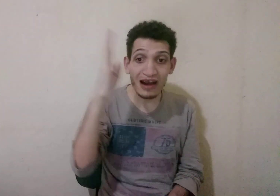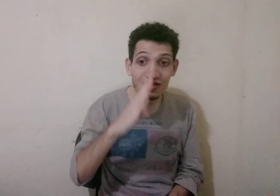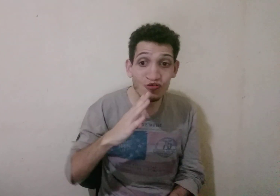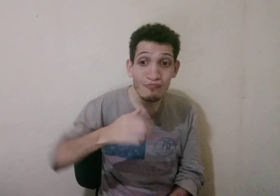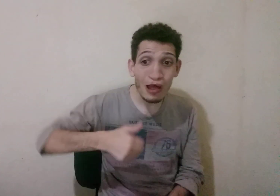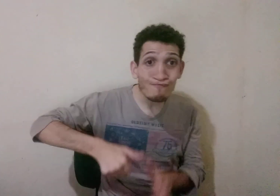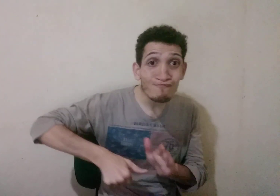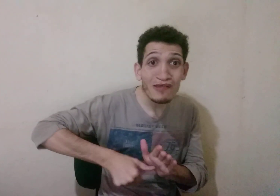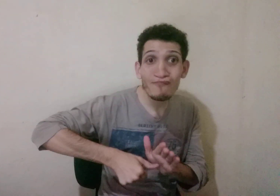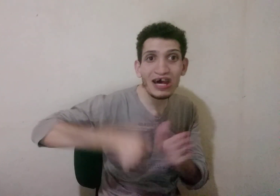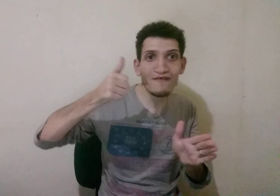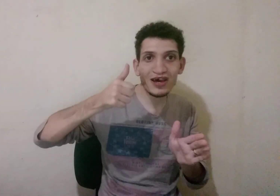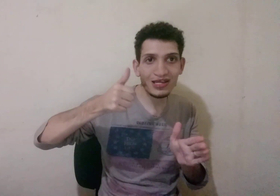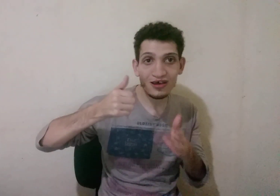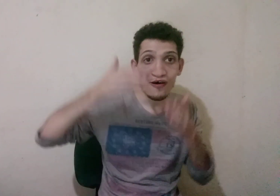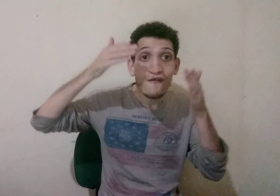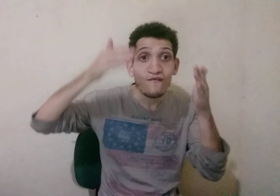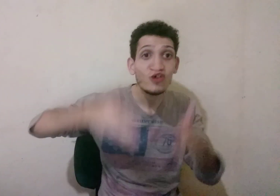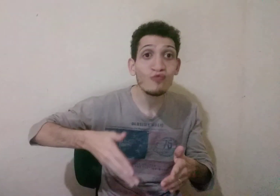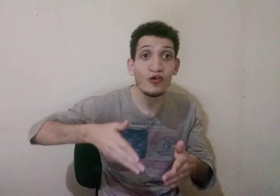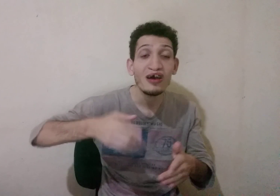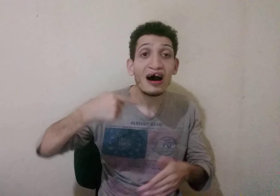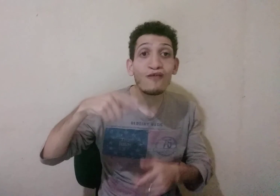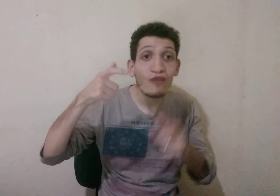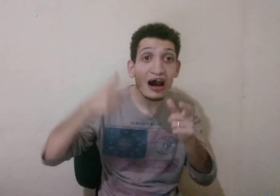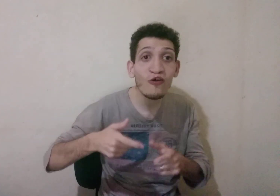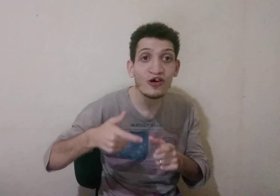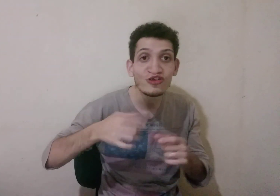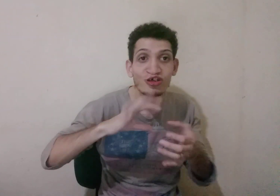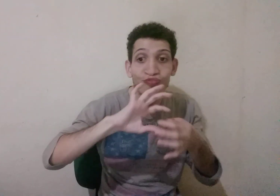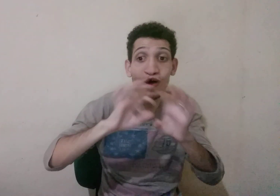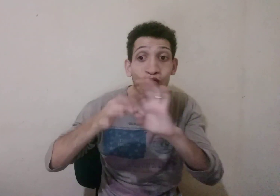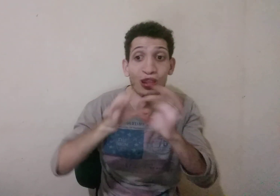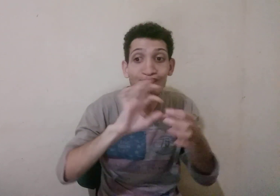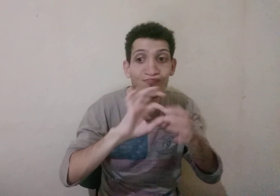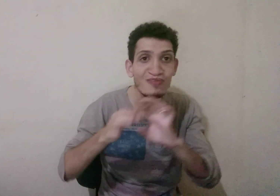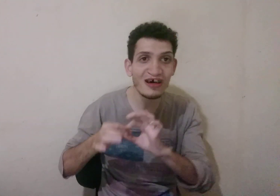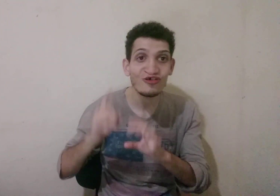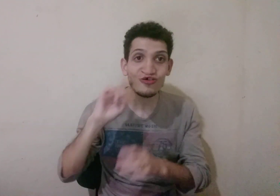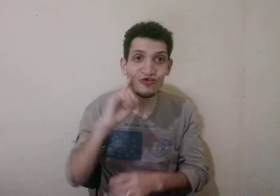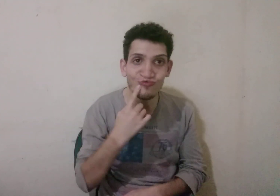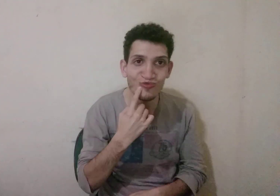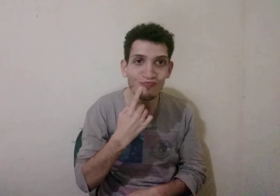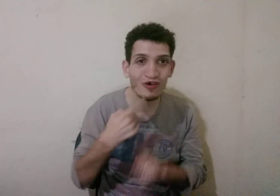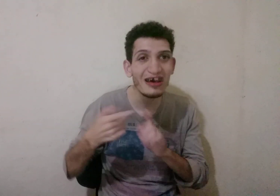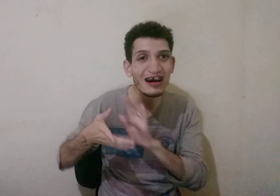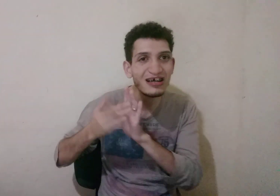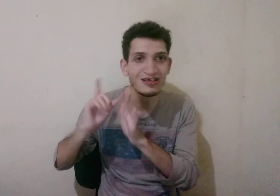Brasil, pela primeira vez, foi, aonde? Na Olimpíada, surdo, porque antes,